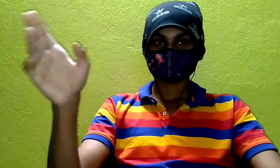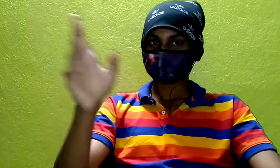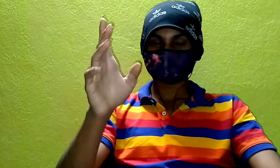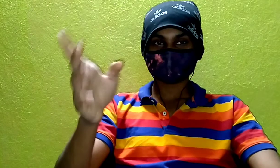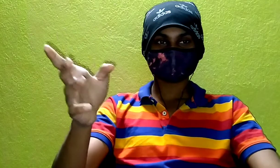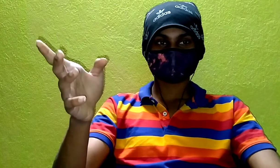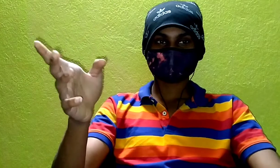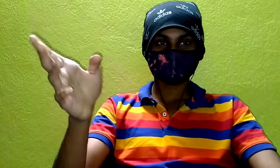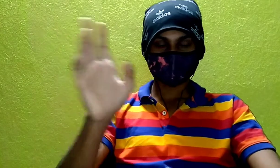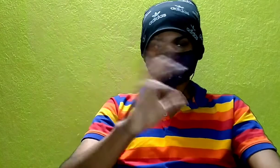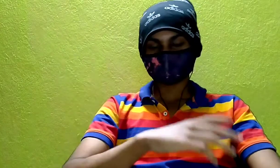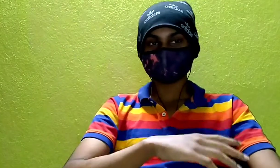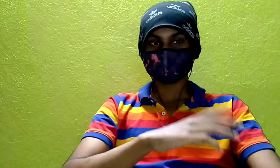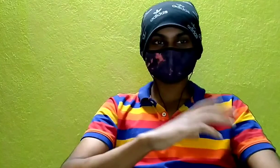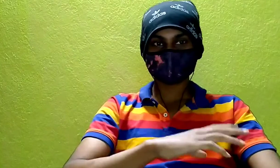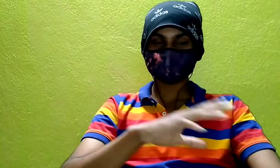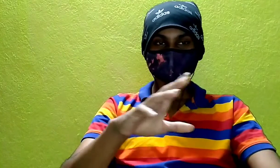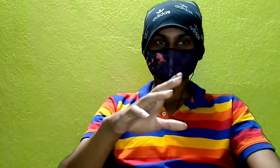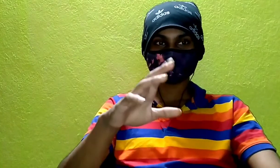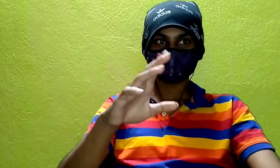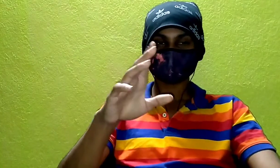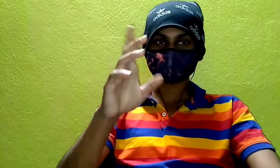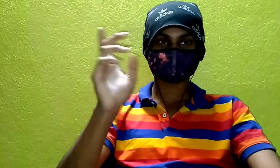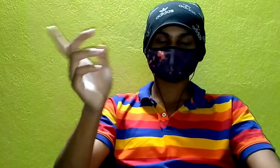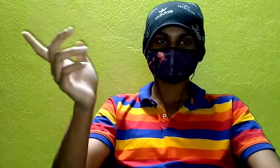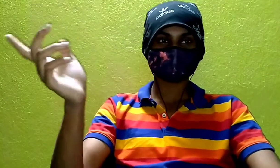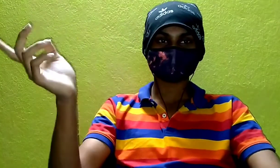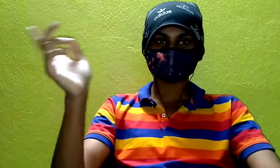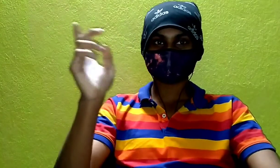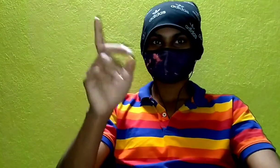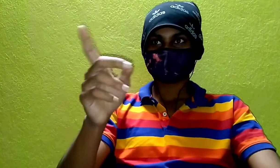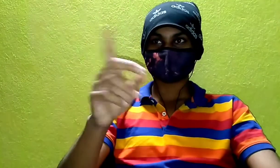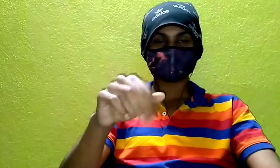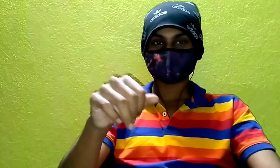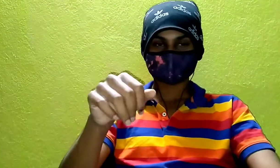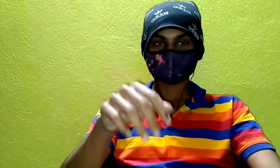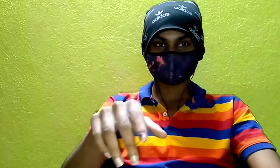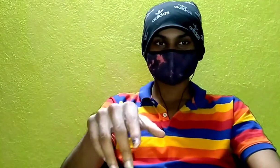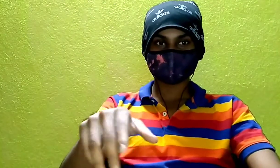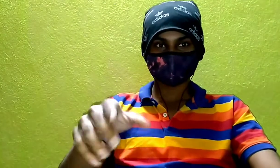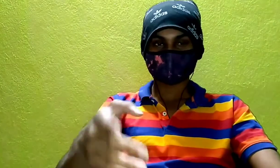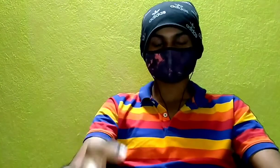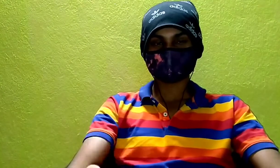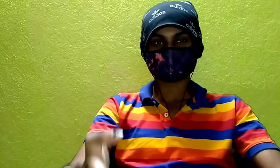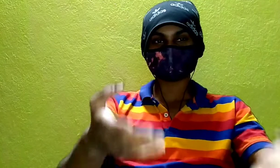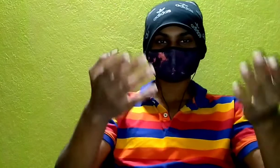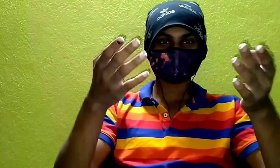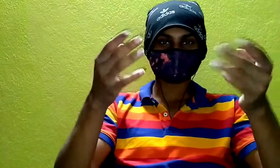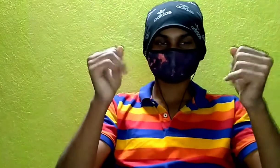कल सुबह दोस्त है हम लोग सिर्फ पद के लिए घोषित किए थे उसने बोला फिक्स और प्रदर्शन नहीं हुआ बल्कि एक छोटा चैनल एस